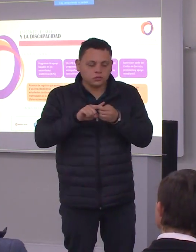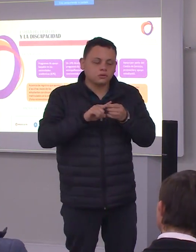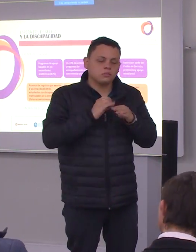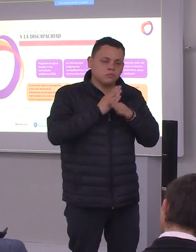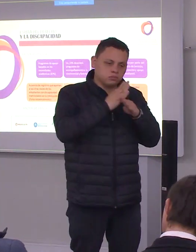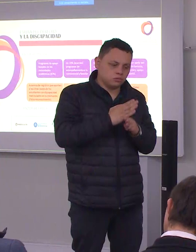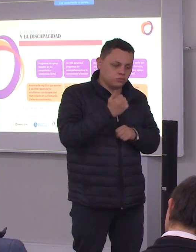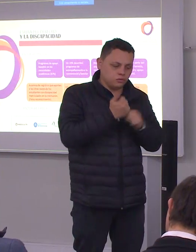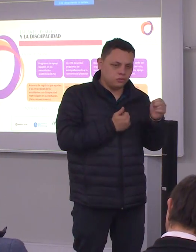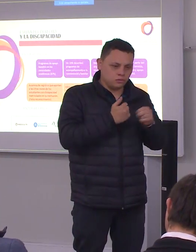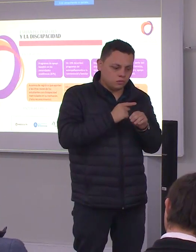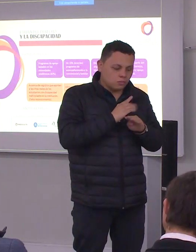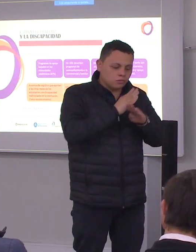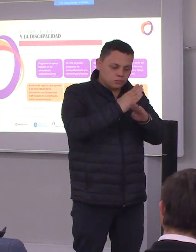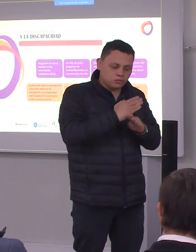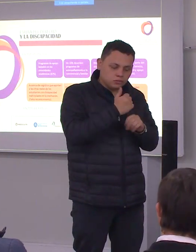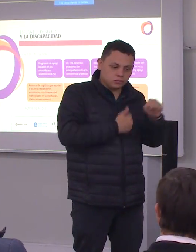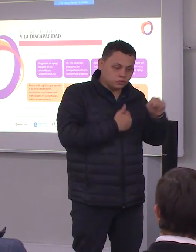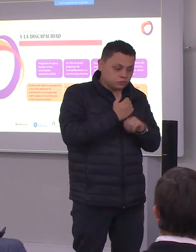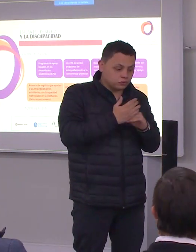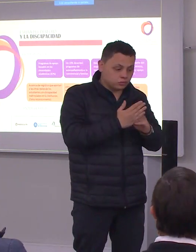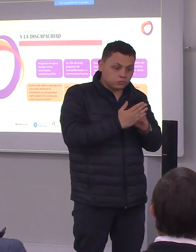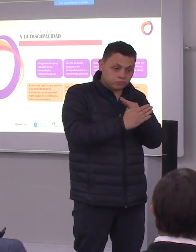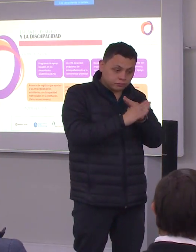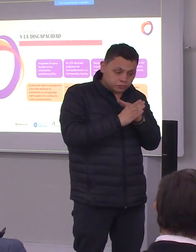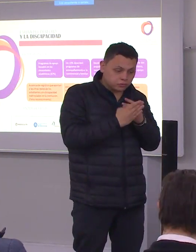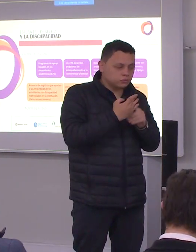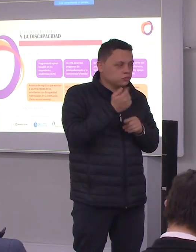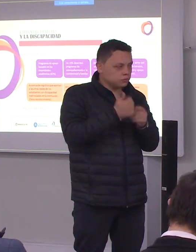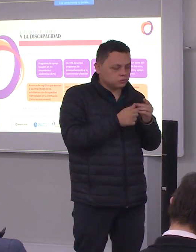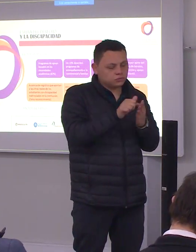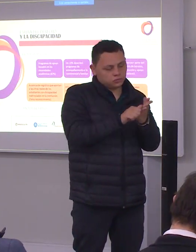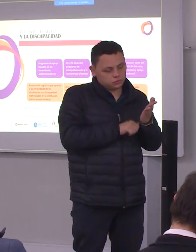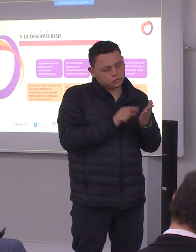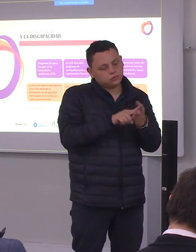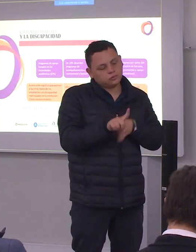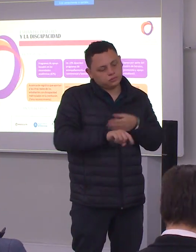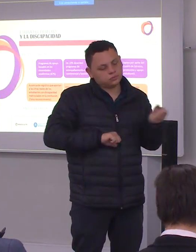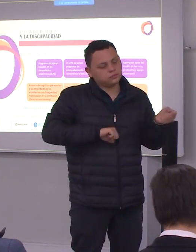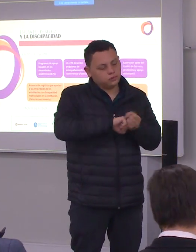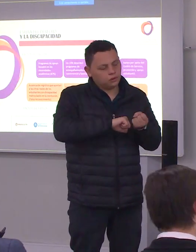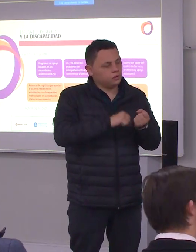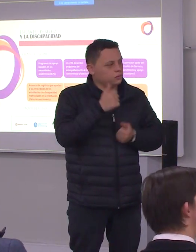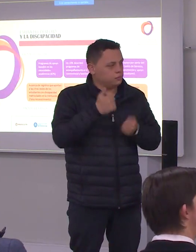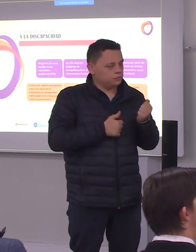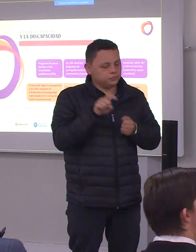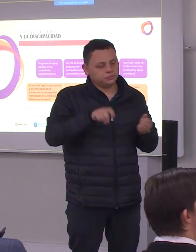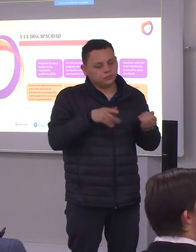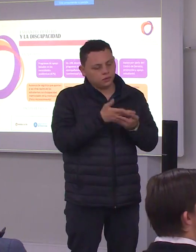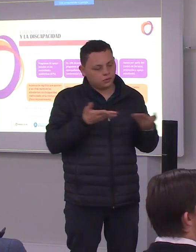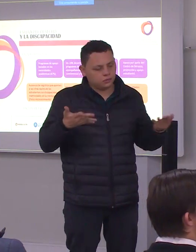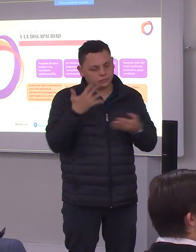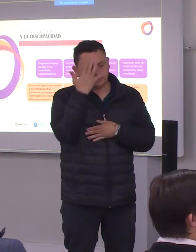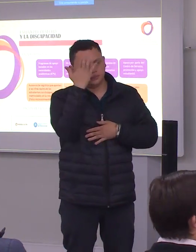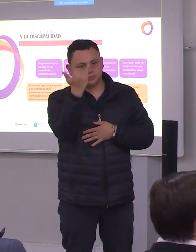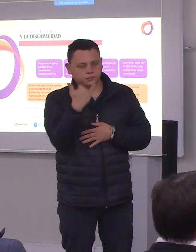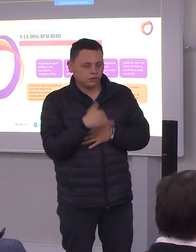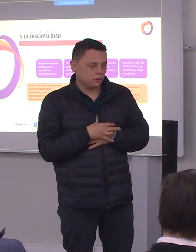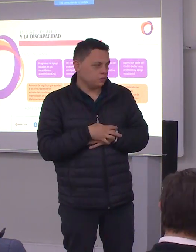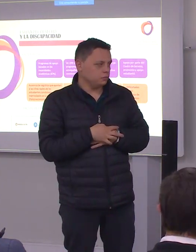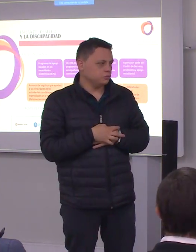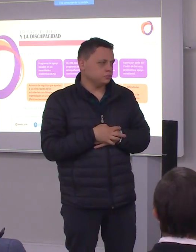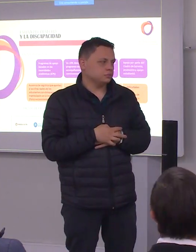comenzar por los protectores los asistentes describen programas de apoyos basados en las necesidades académicas